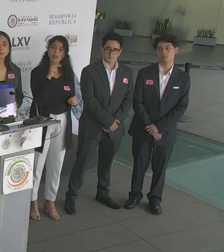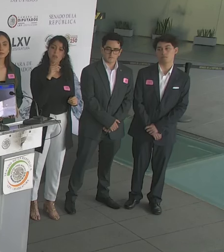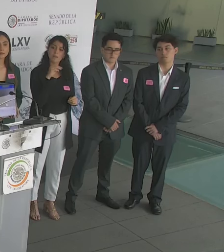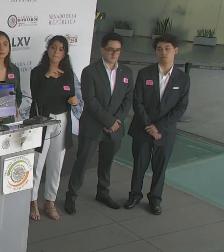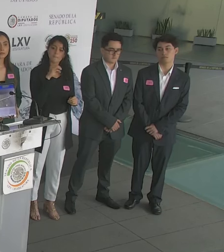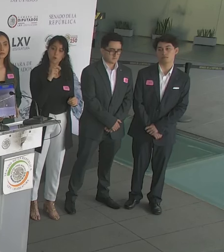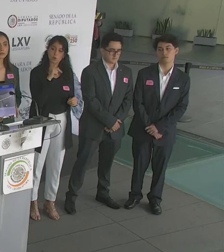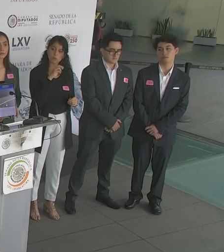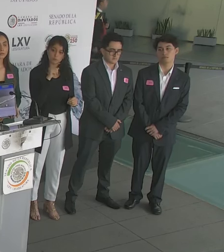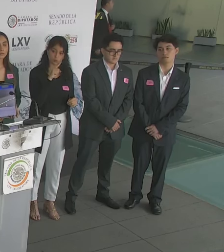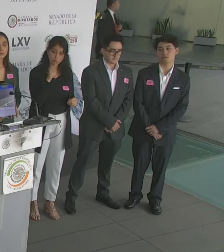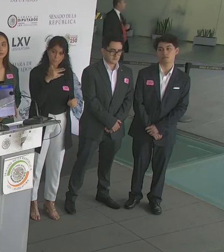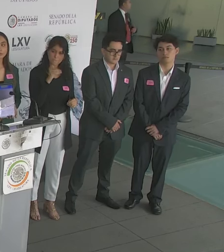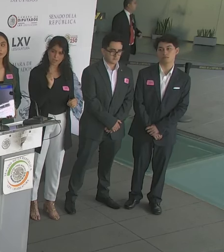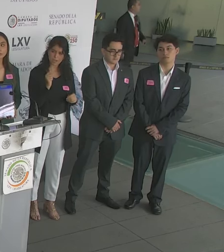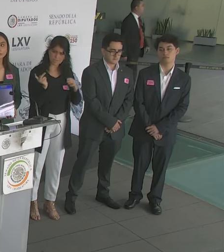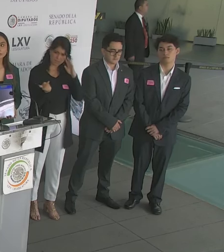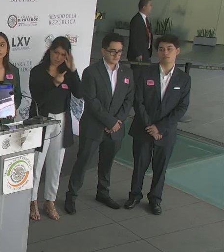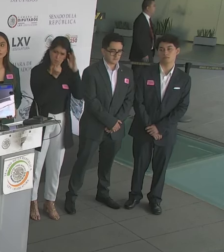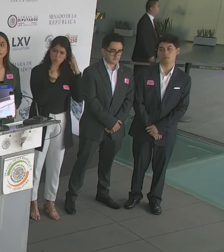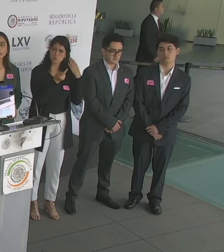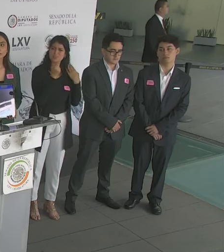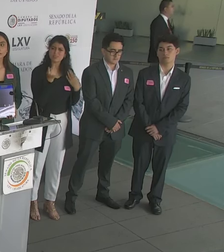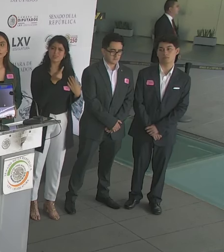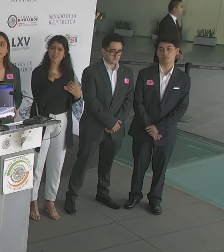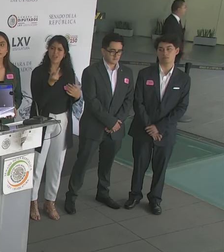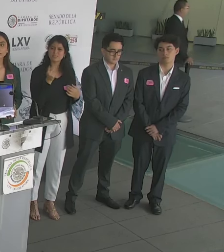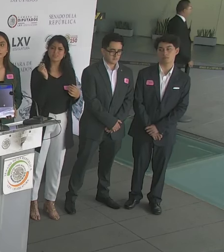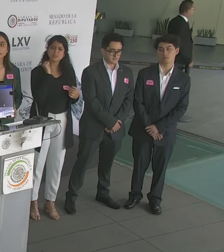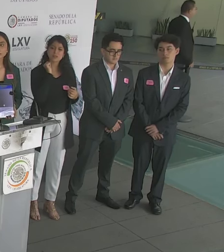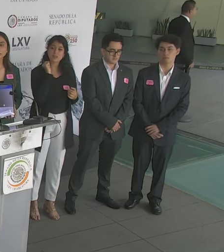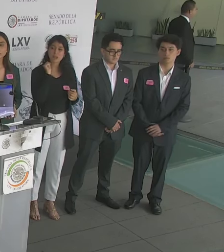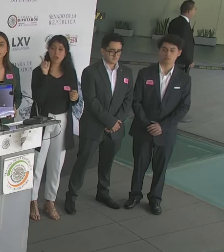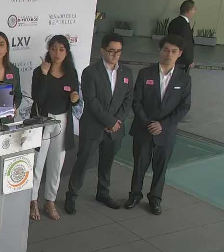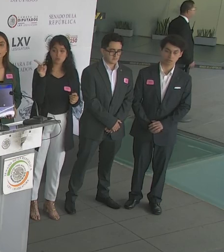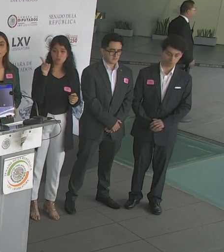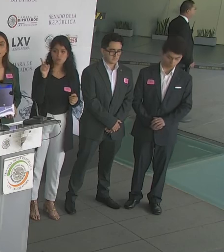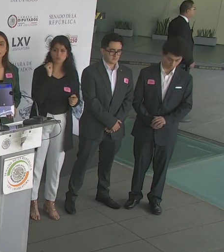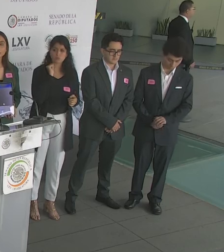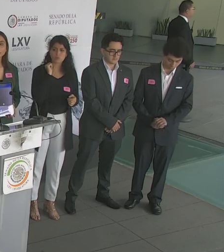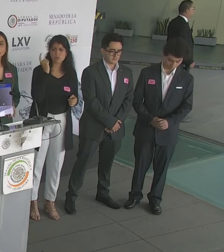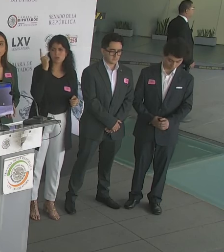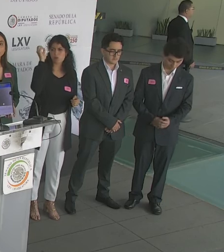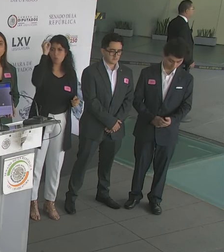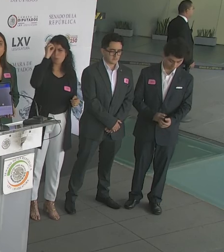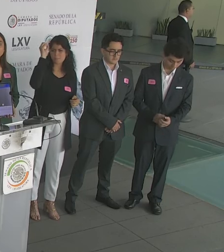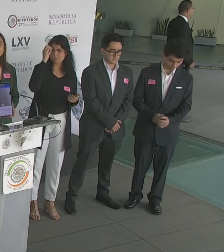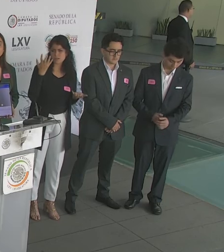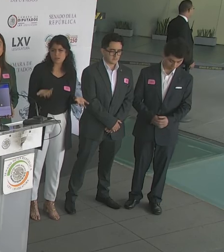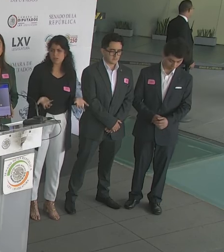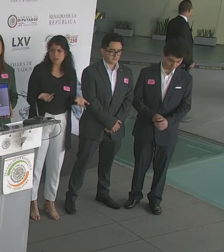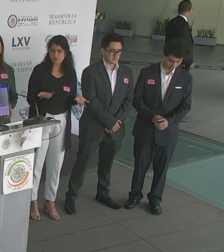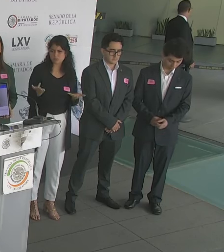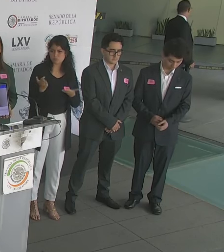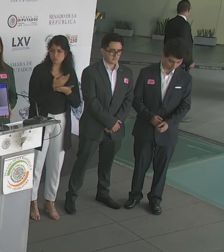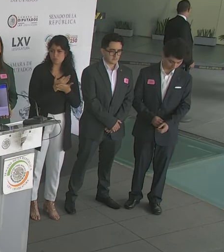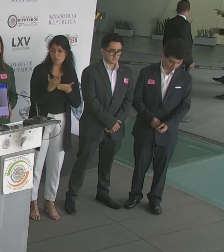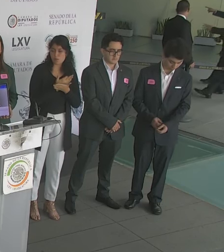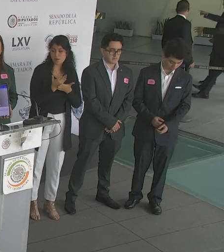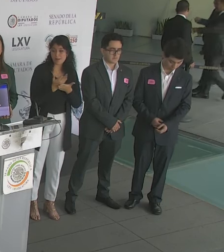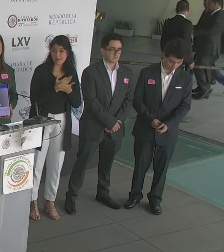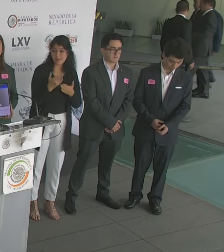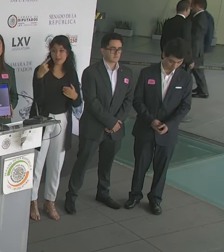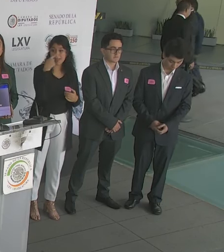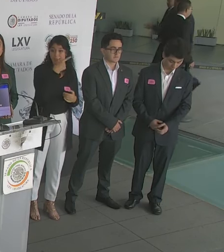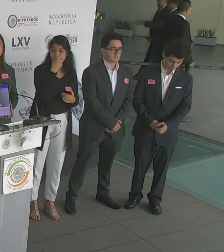legislativa les pregunta específicamente al senador Qué opinión le merece que morena haya retomado sus propuestas